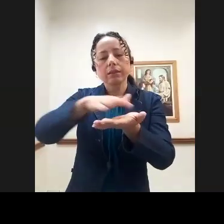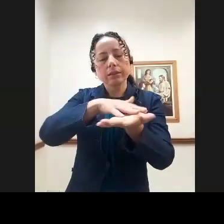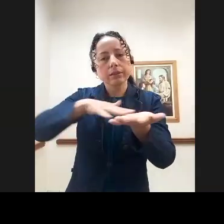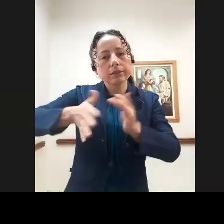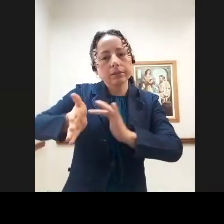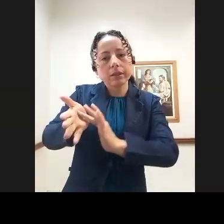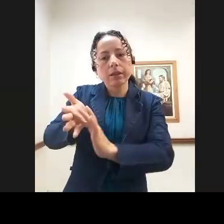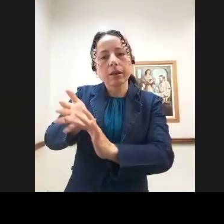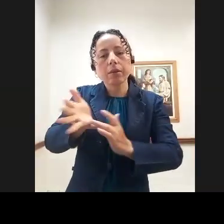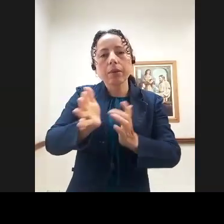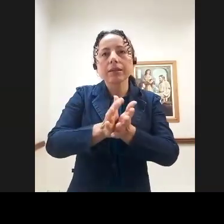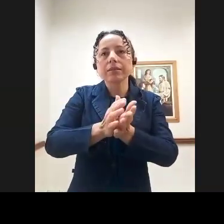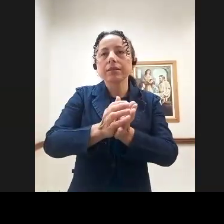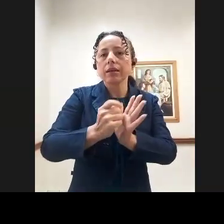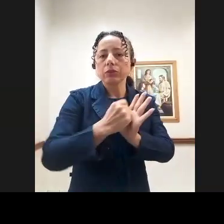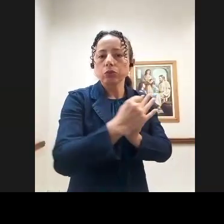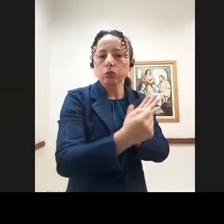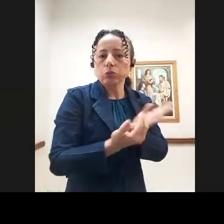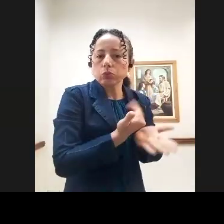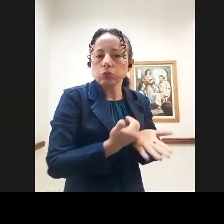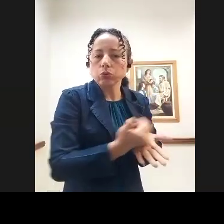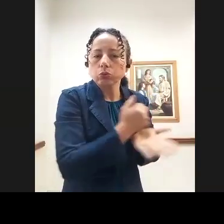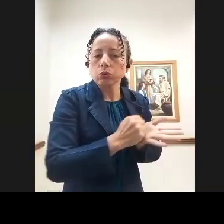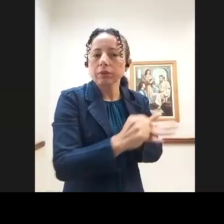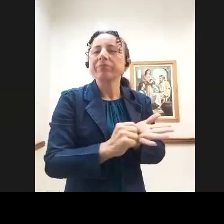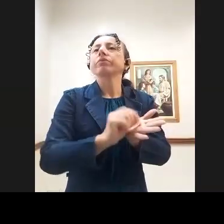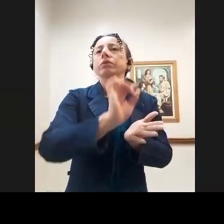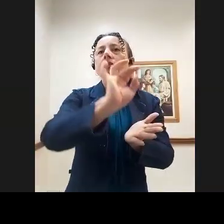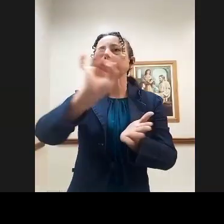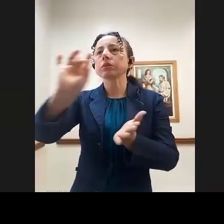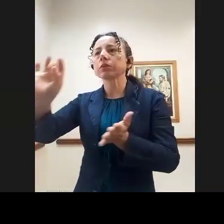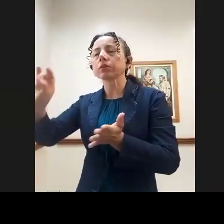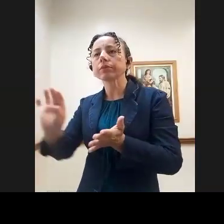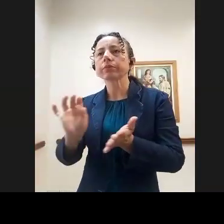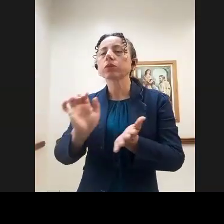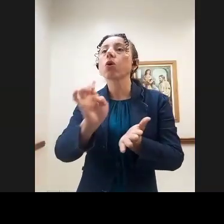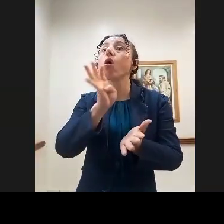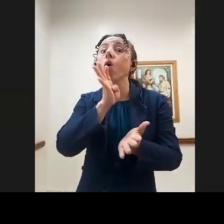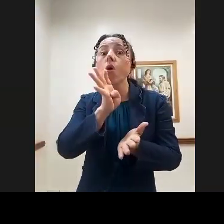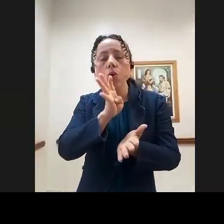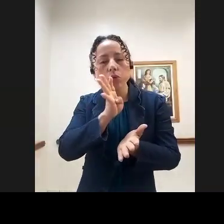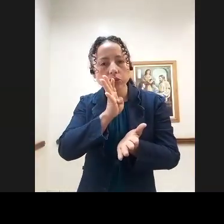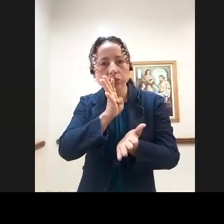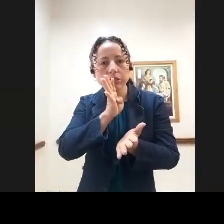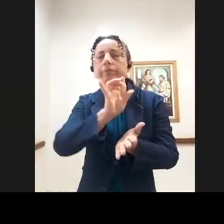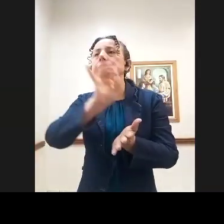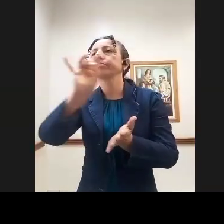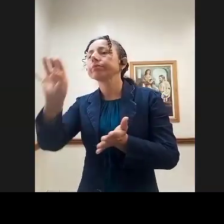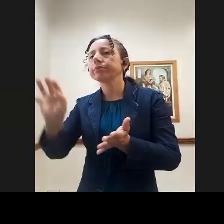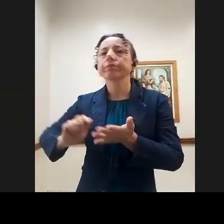sabe individualmente cada nome, cada pessoa, cada sentimento, cada dificuldade. Eu tenho